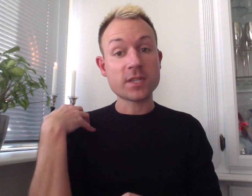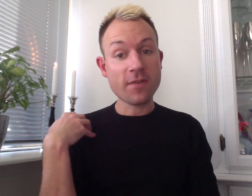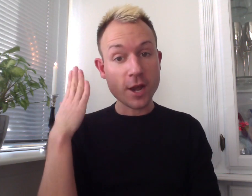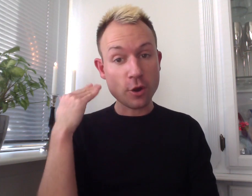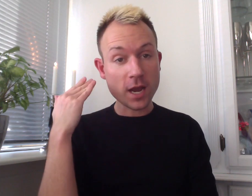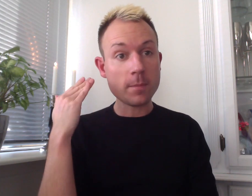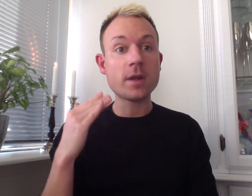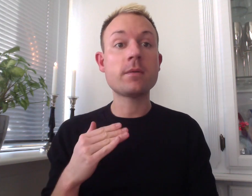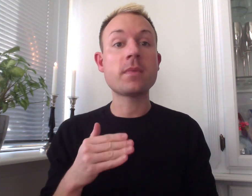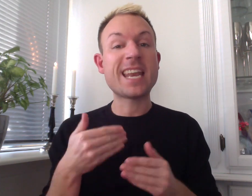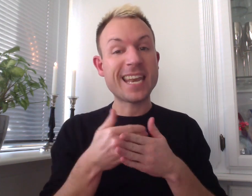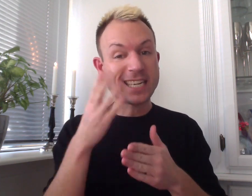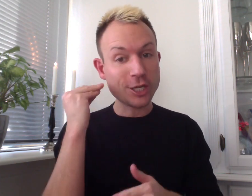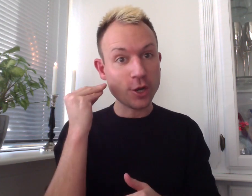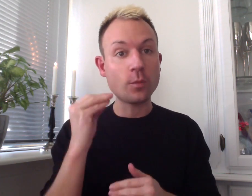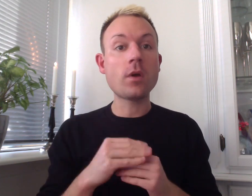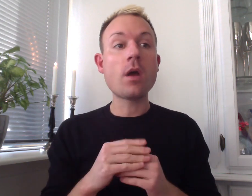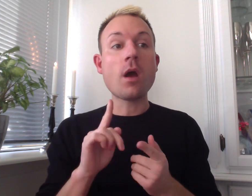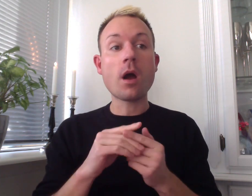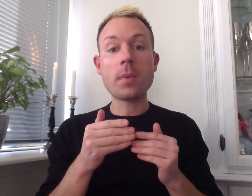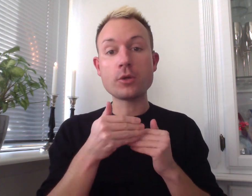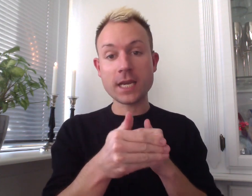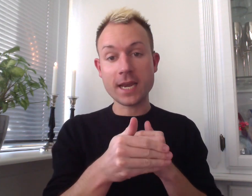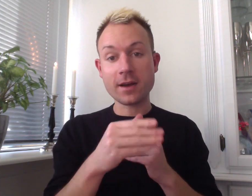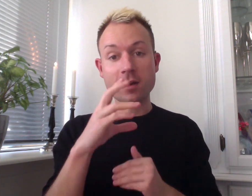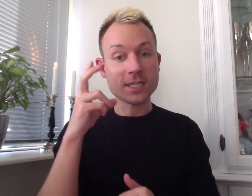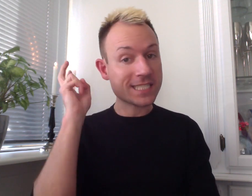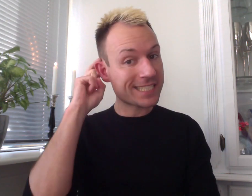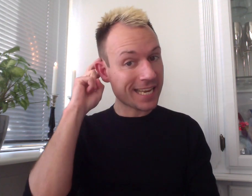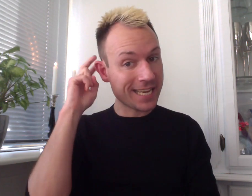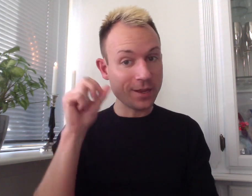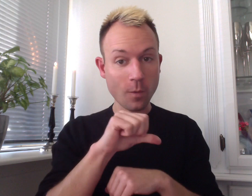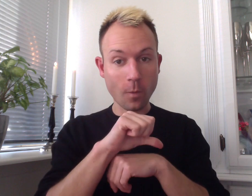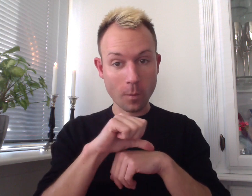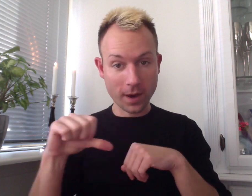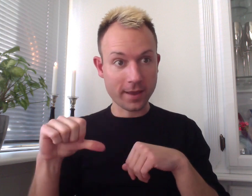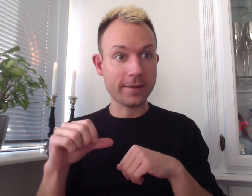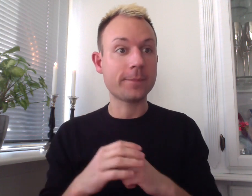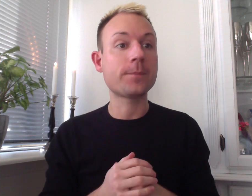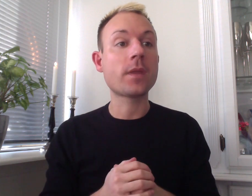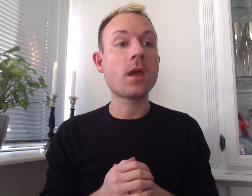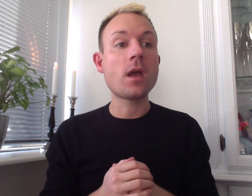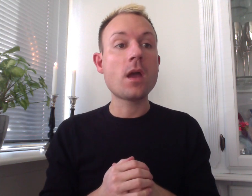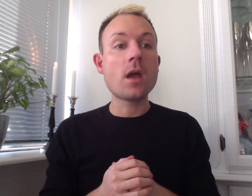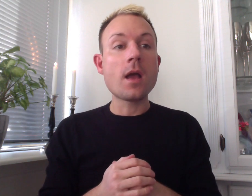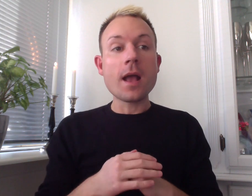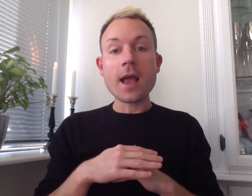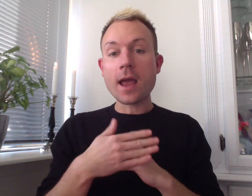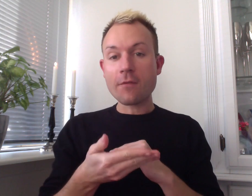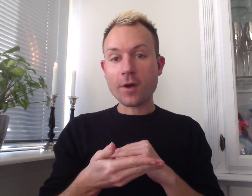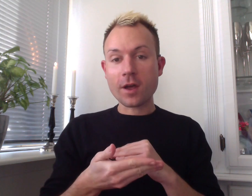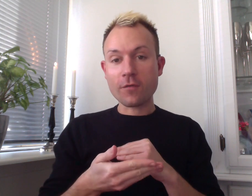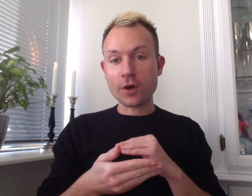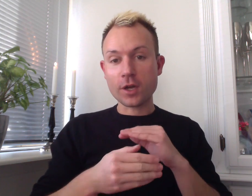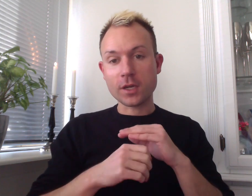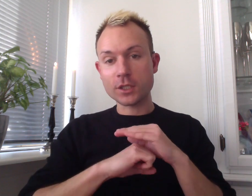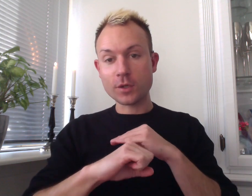tvært hørehæmmede, nægten døv, og blev senere C-opereret. Efter at få